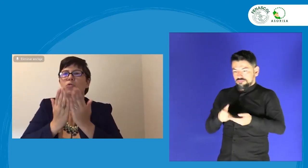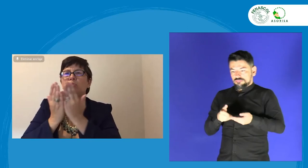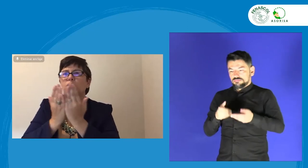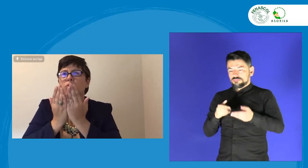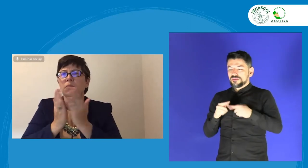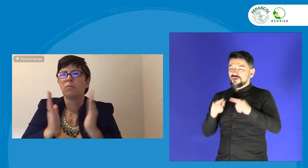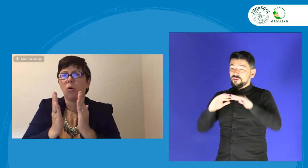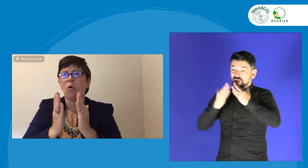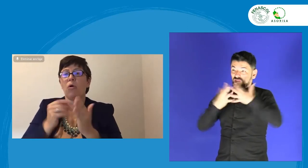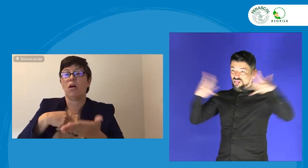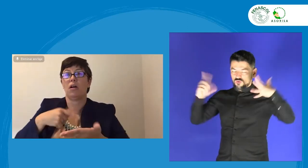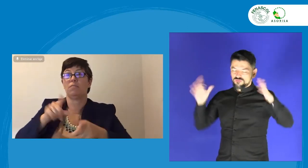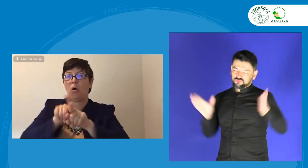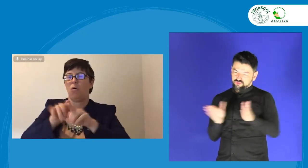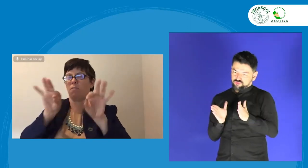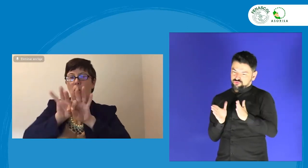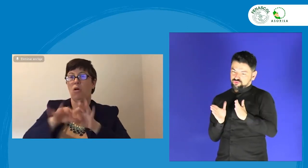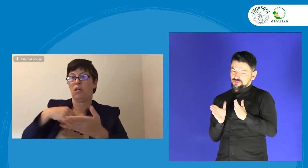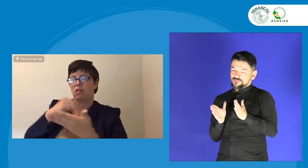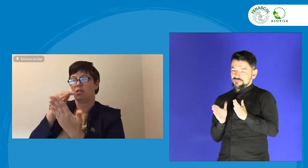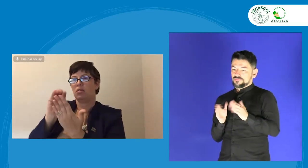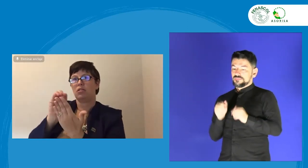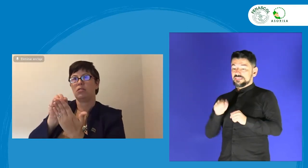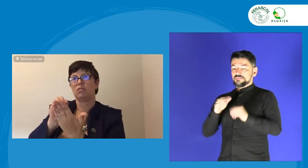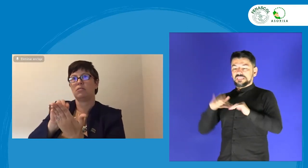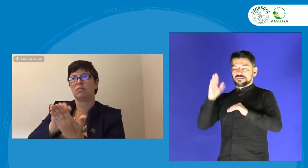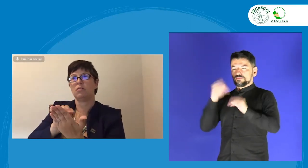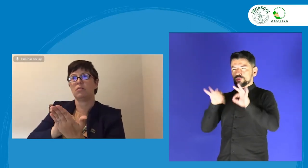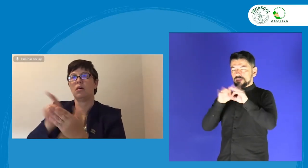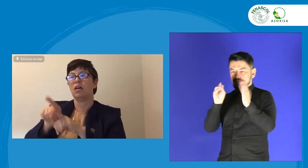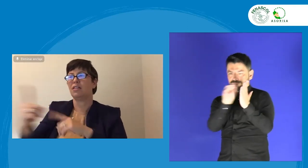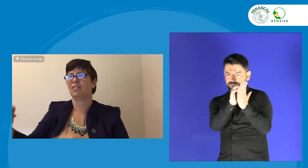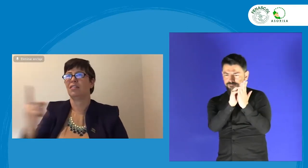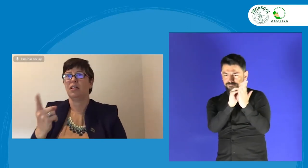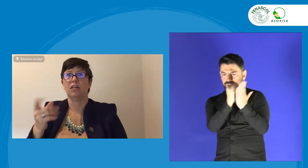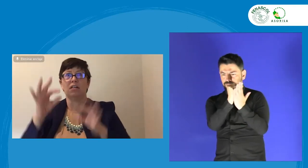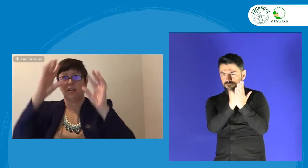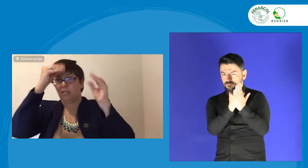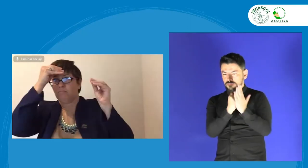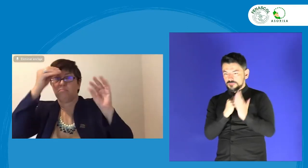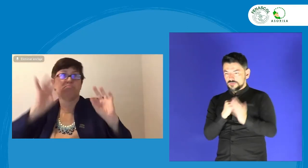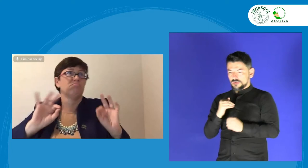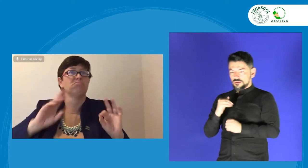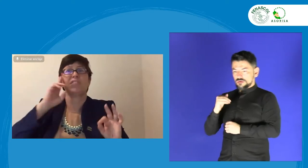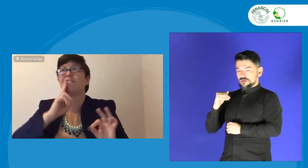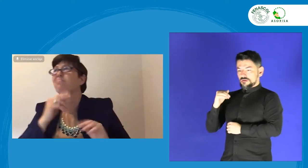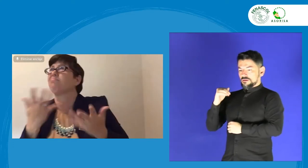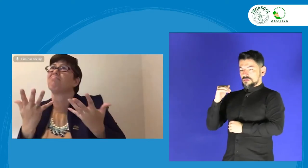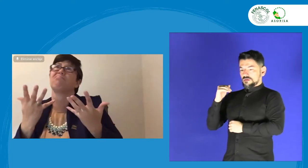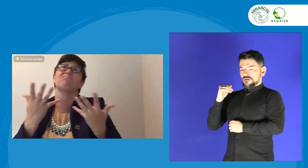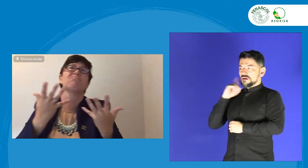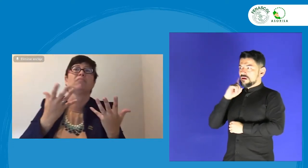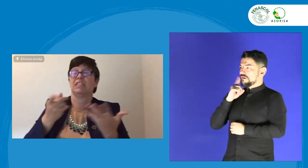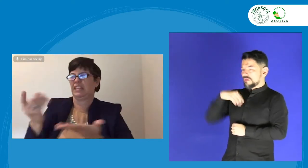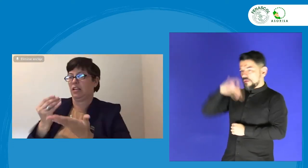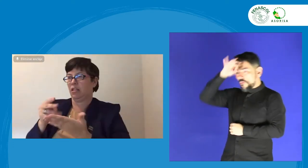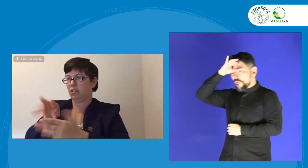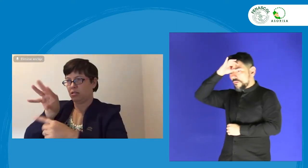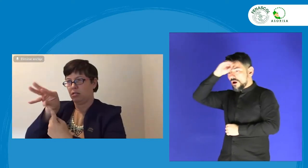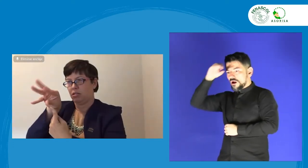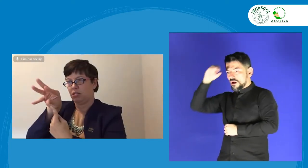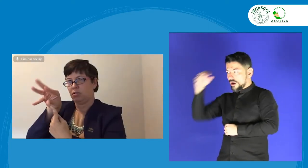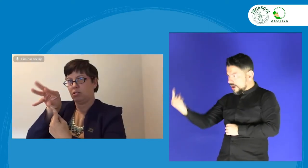de gobierno, está recibiendo fondos de otros espacios, pues era una escuela muy pequeña, no contaba con